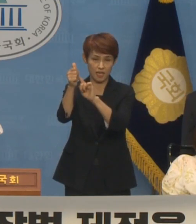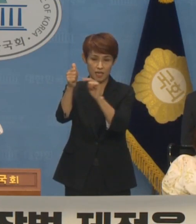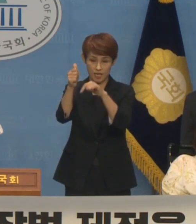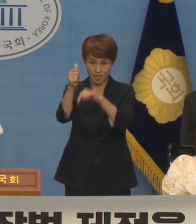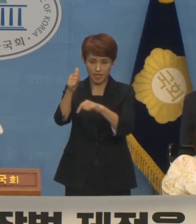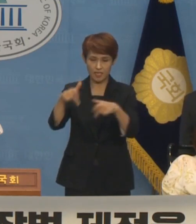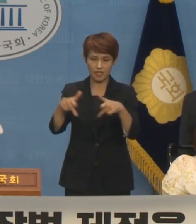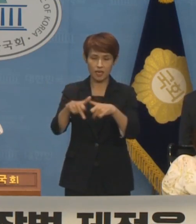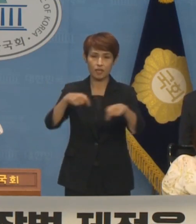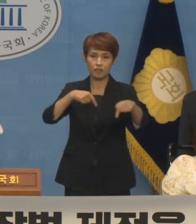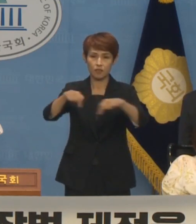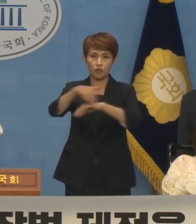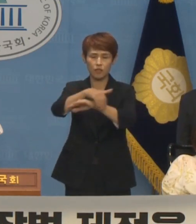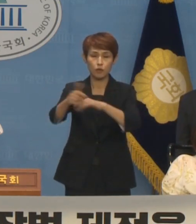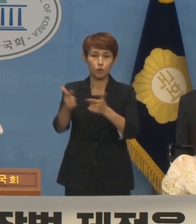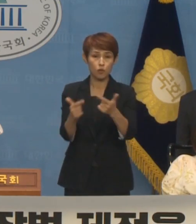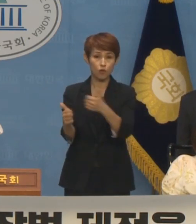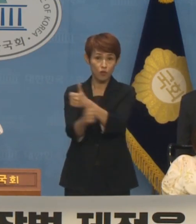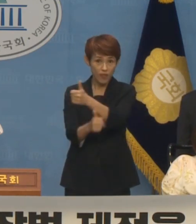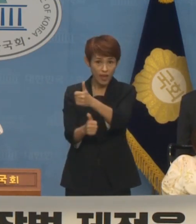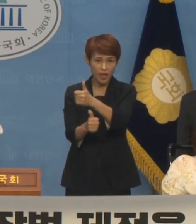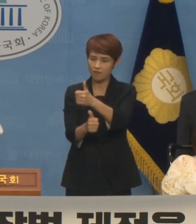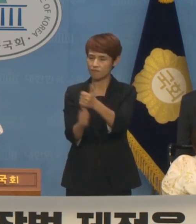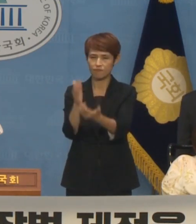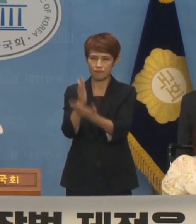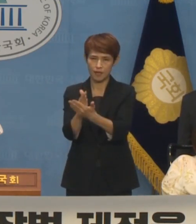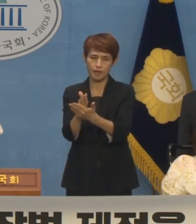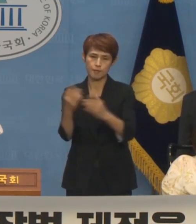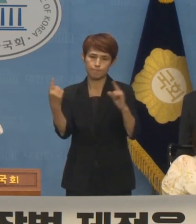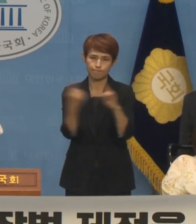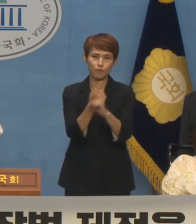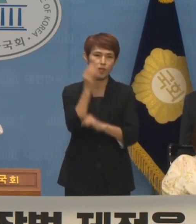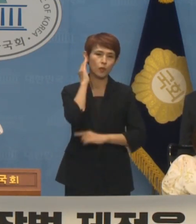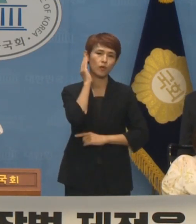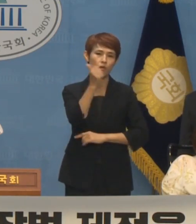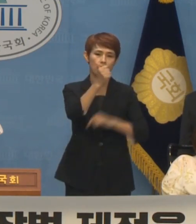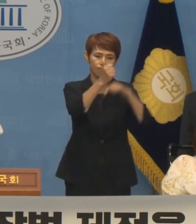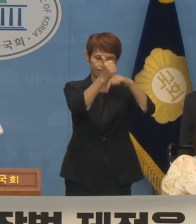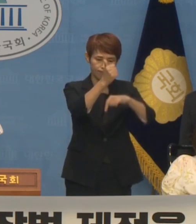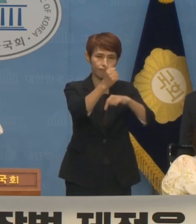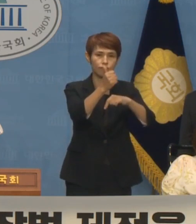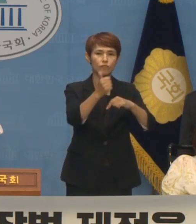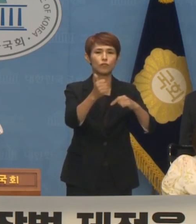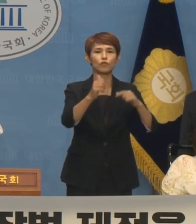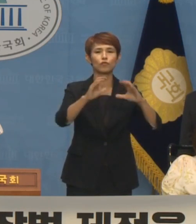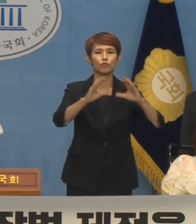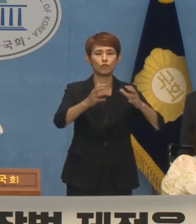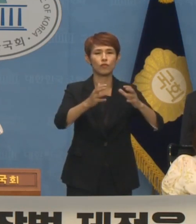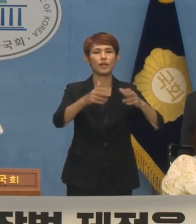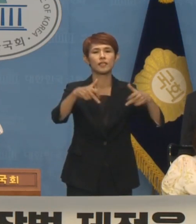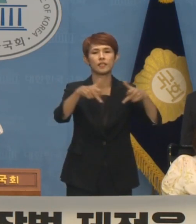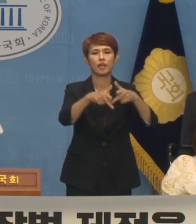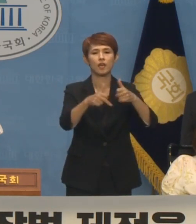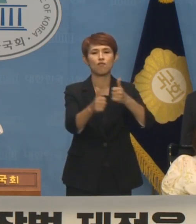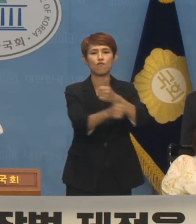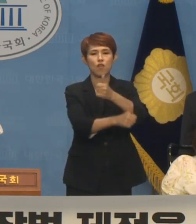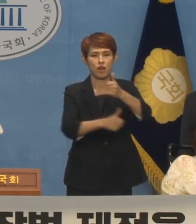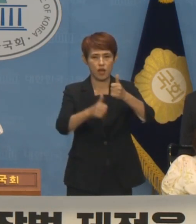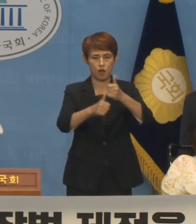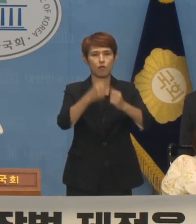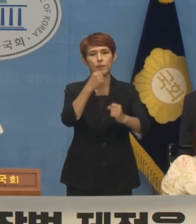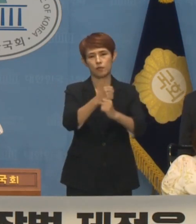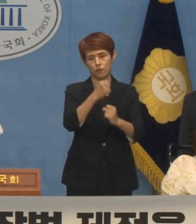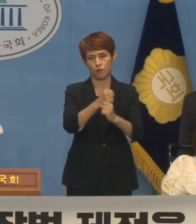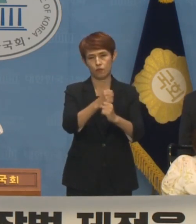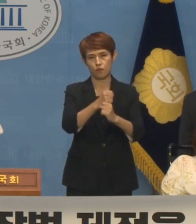장애인 정책 조정위원회를 대통령 소속의 상설적 국가장애인위원회로 바꿔내고